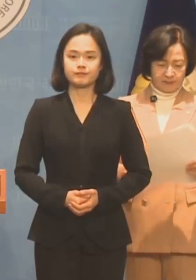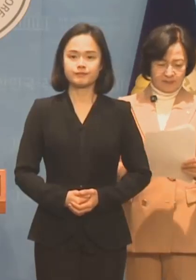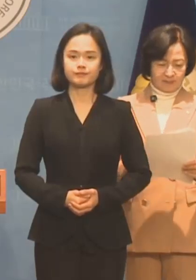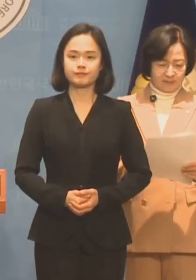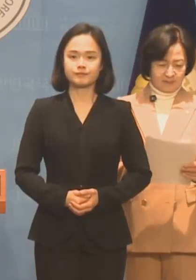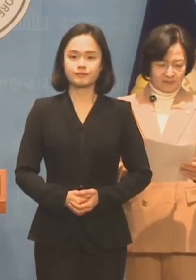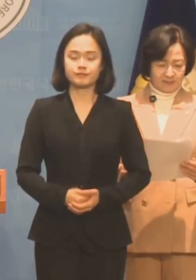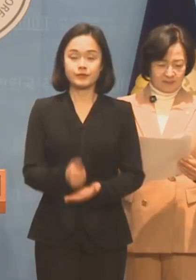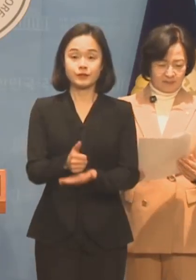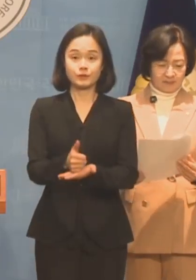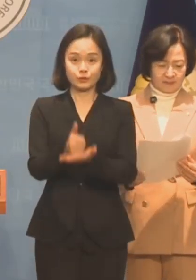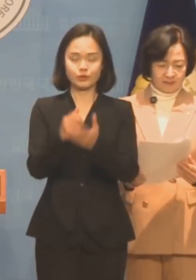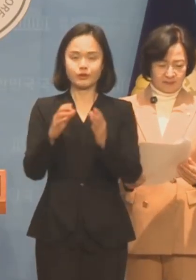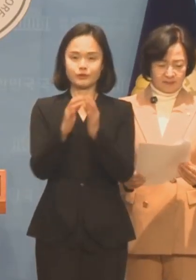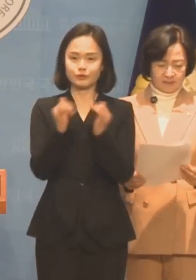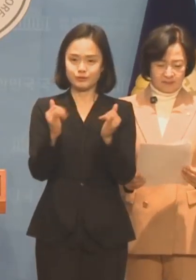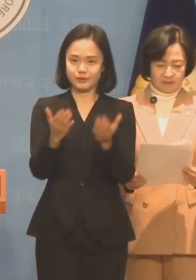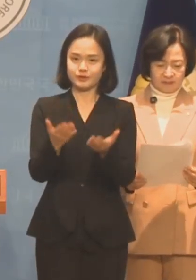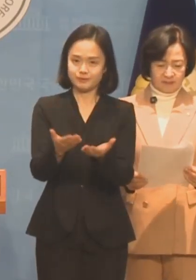존경하는 국민 여러분,